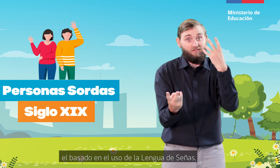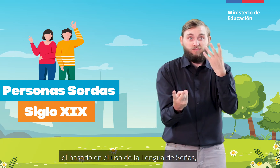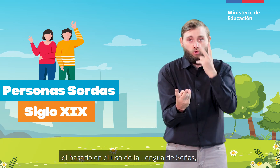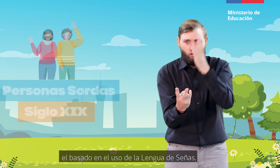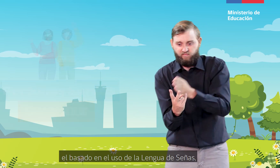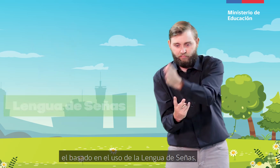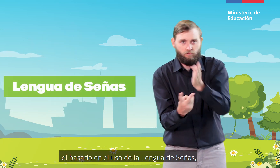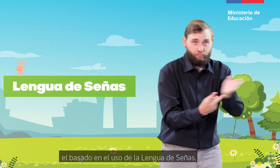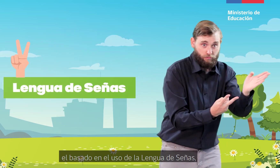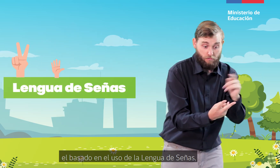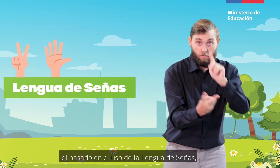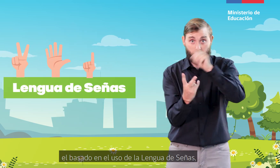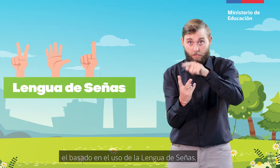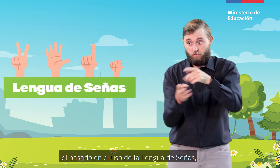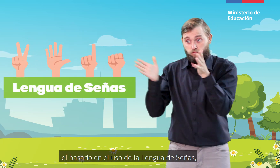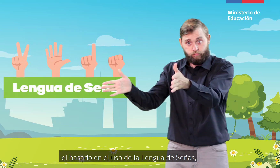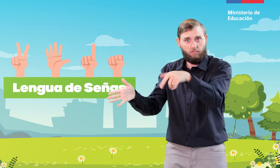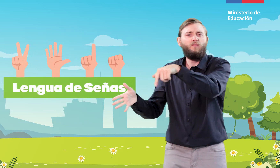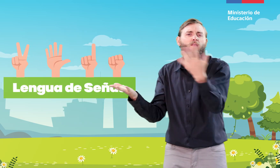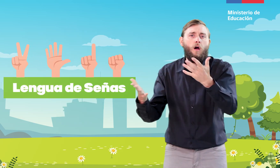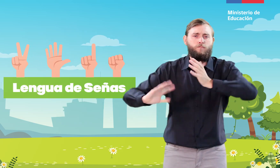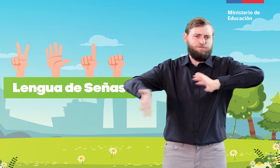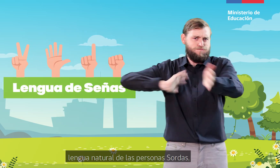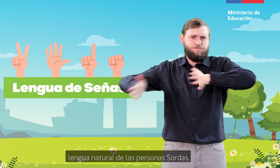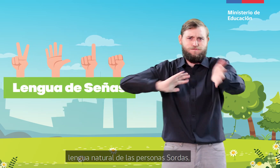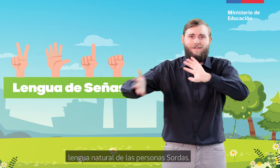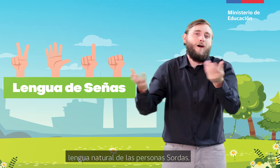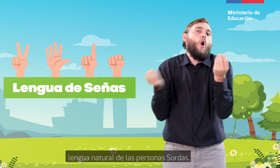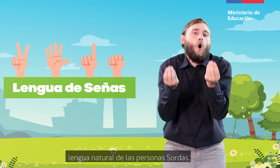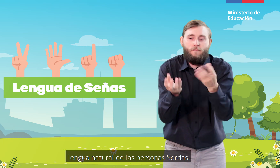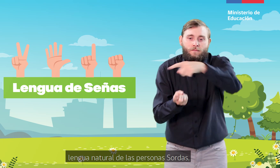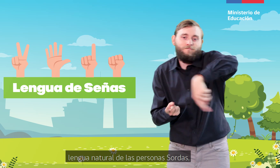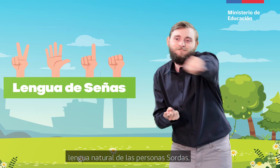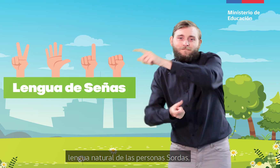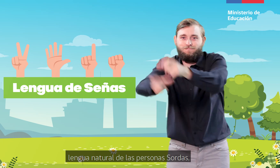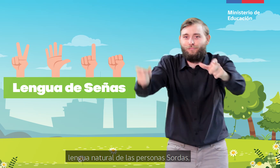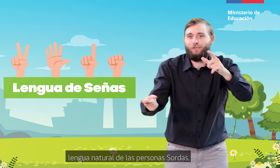El basado en el uso de la lengua de señas, lengua natural de las personas sordas,